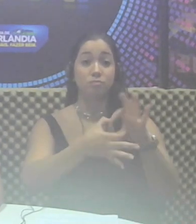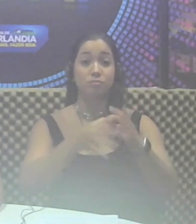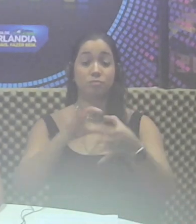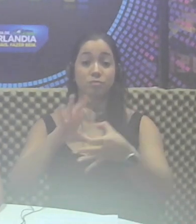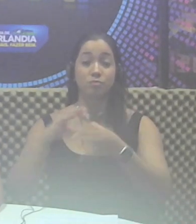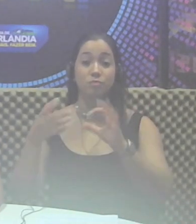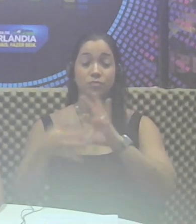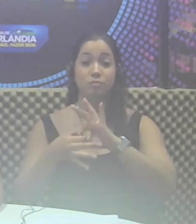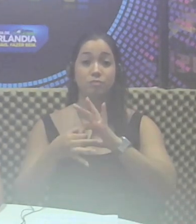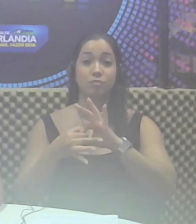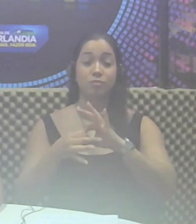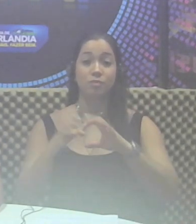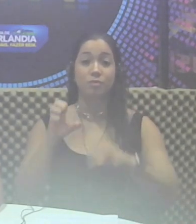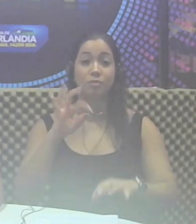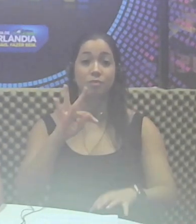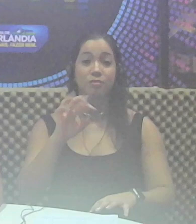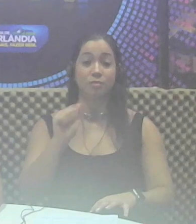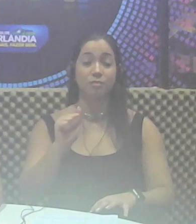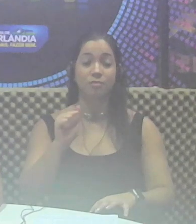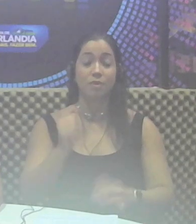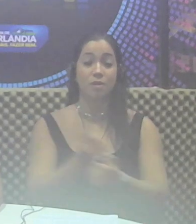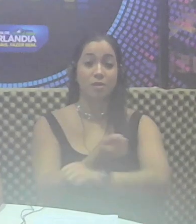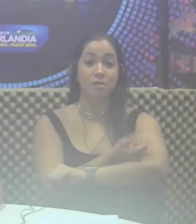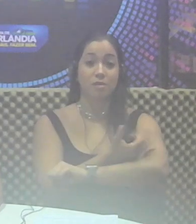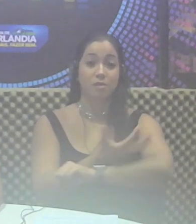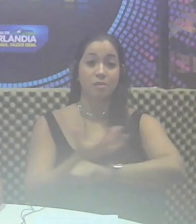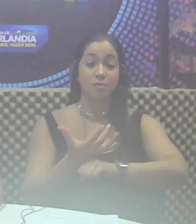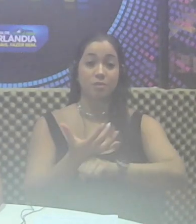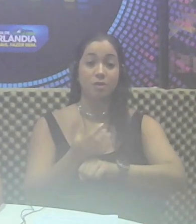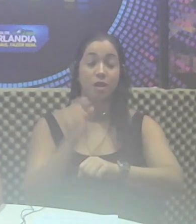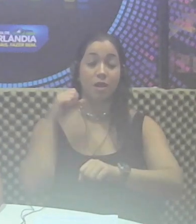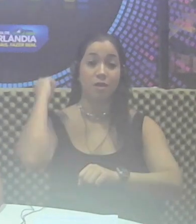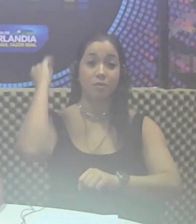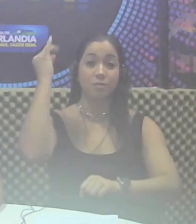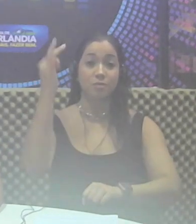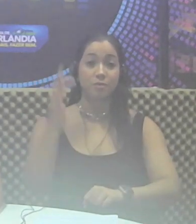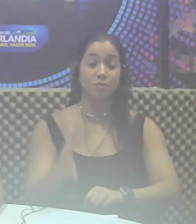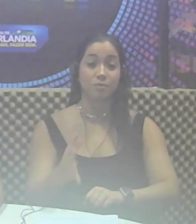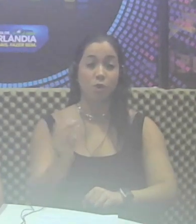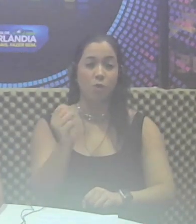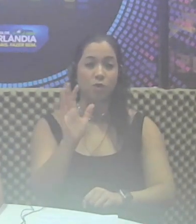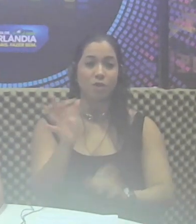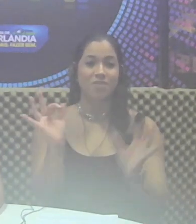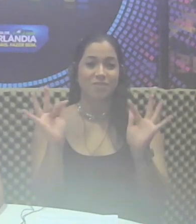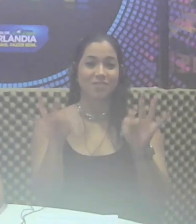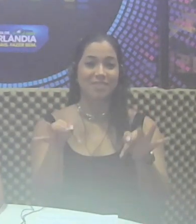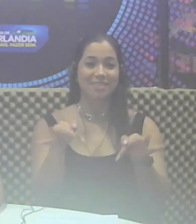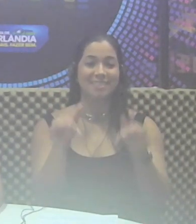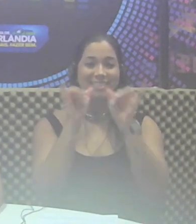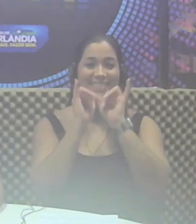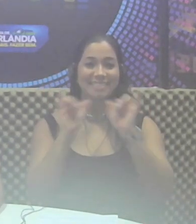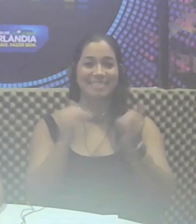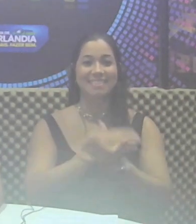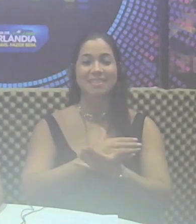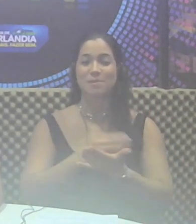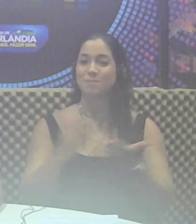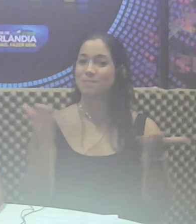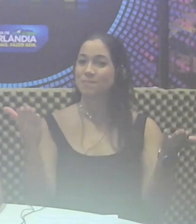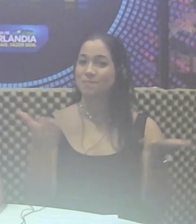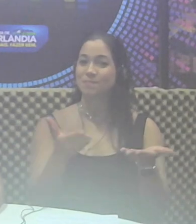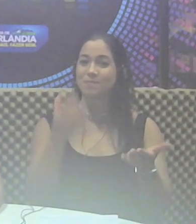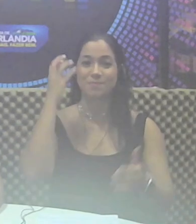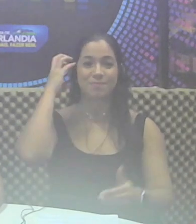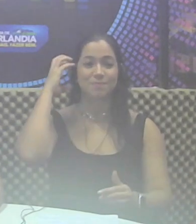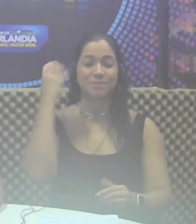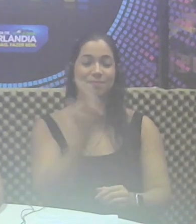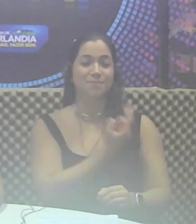Câmara de Transição da ETA Capim Branco e Centro de Reservação Alvorada estão na etapa final. Essas e outras notícias a partir